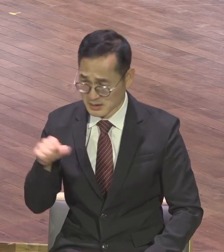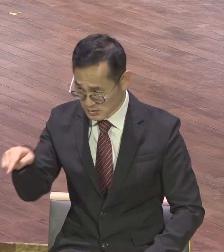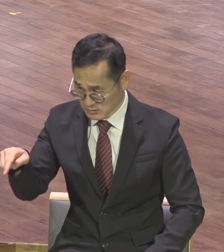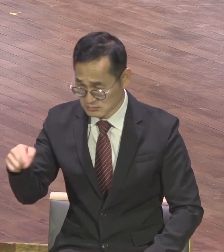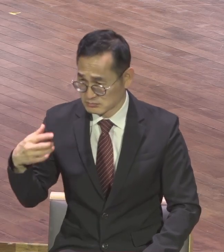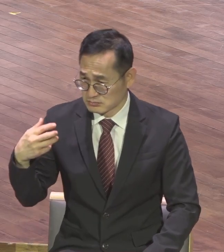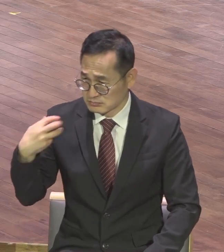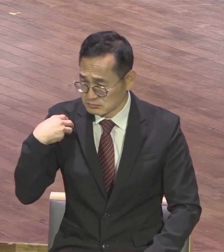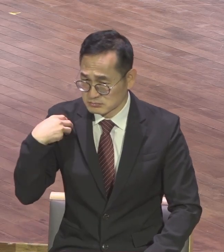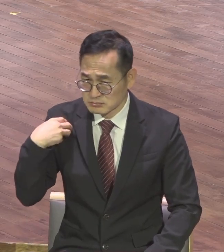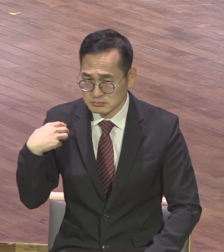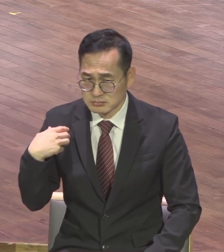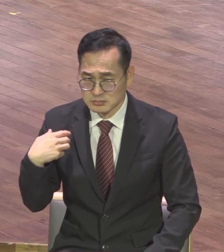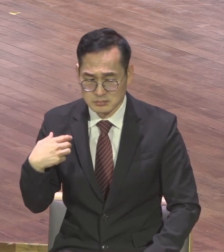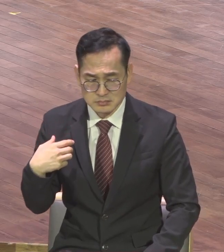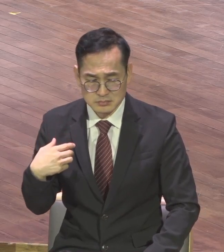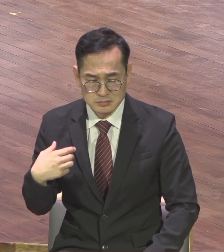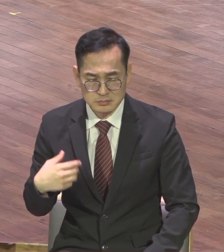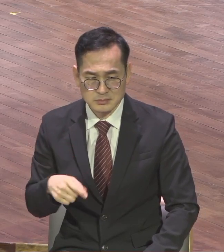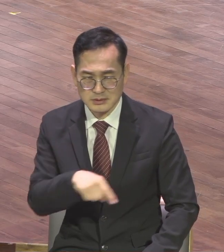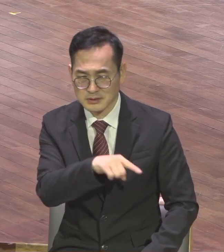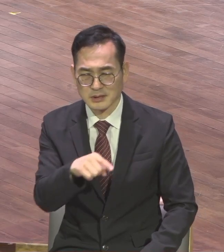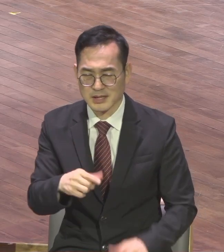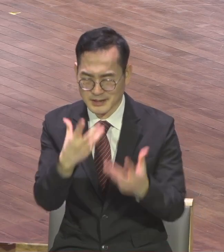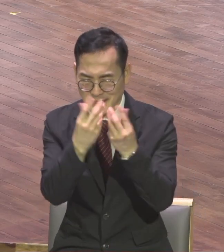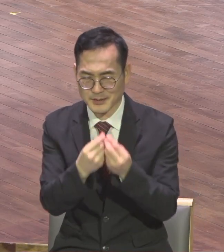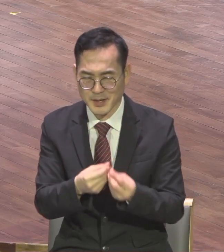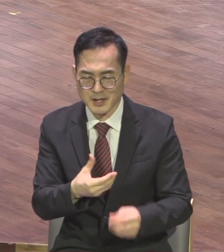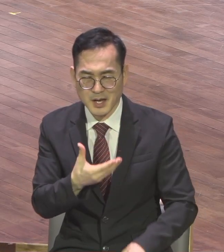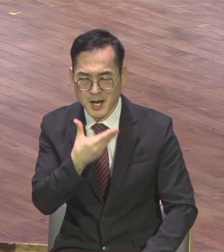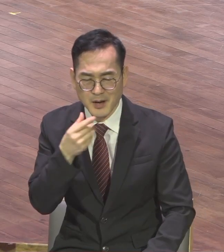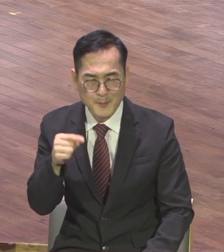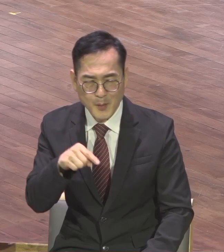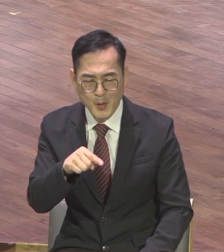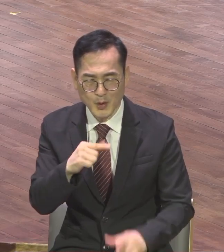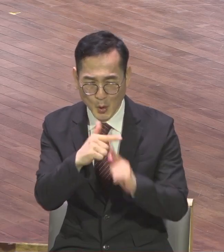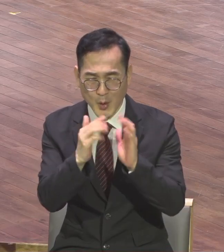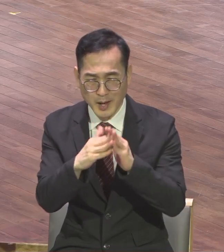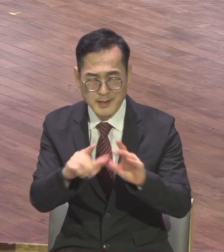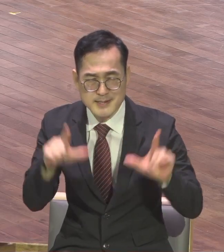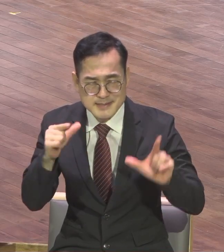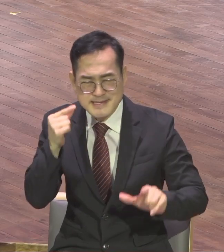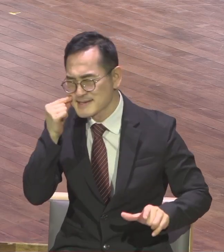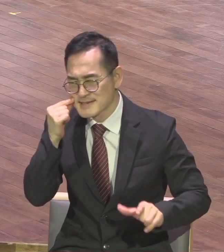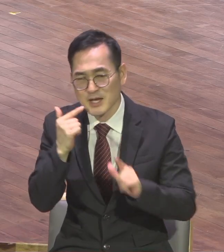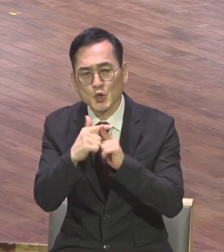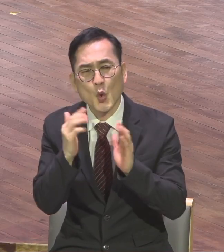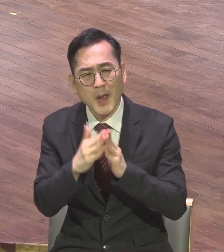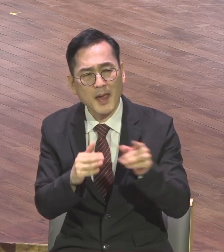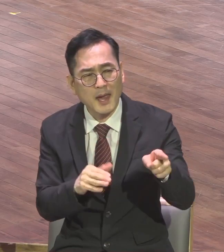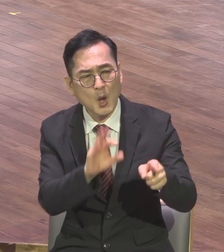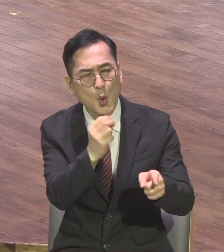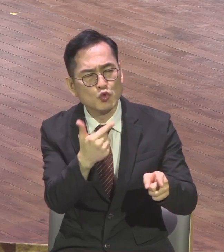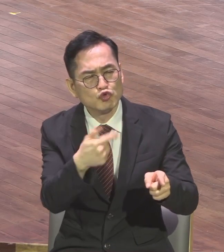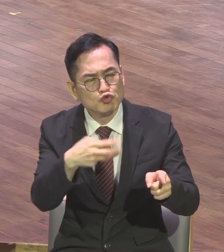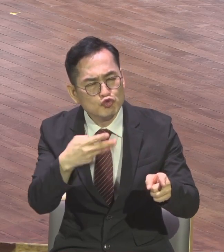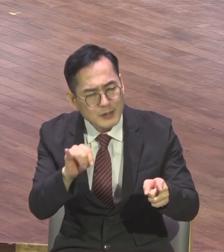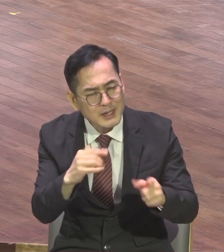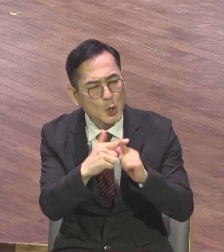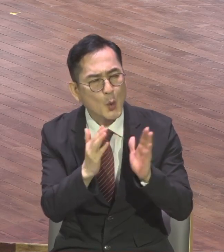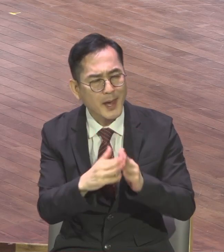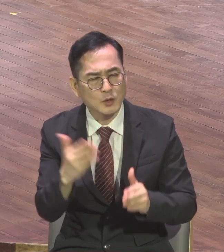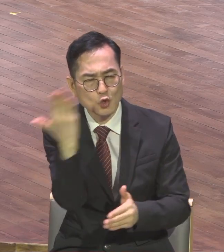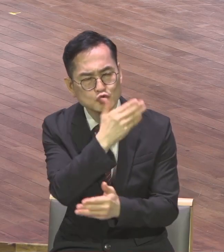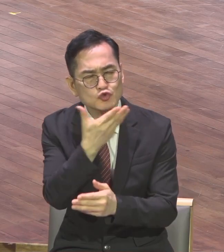15분 거리면 무슨 모은교회, 30분 안에 사랑의 온누리교회, 대한민국 제일 좋은 교회 다 내가 여기서 뭘 개척합니까